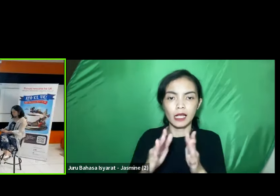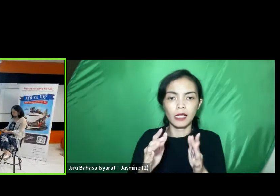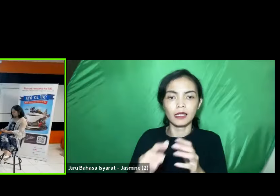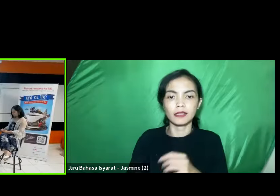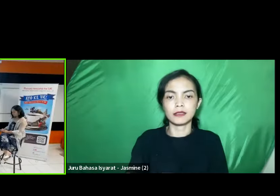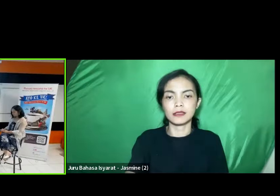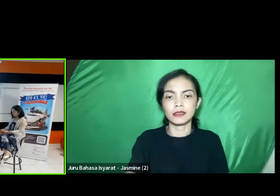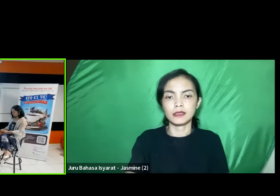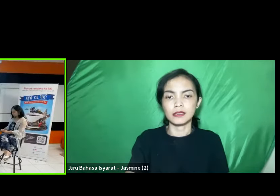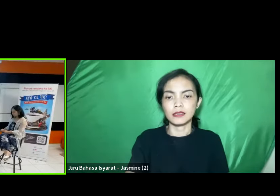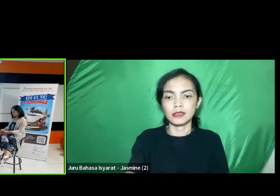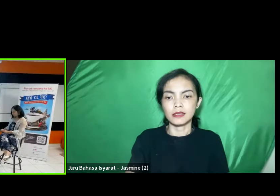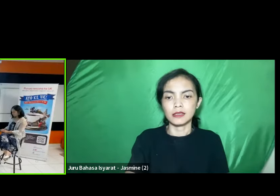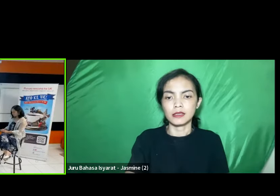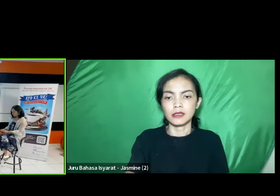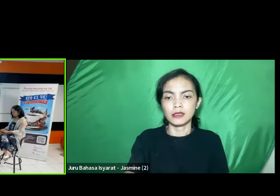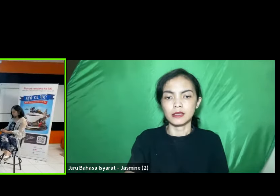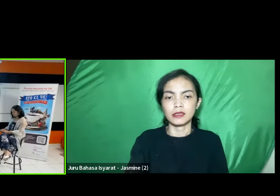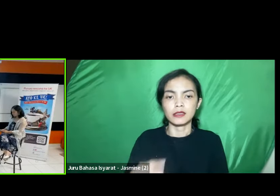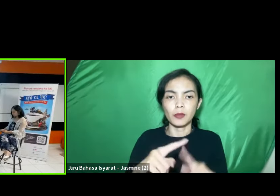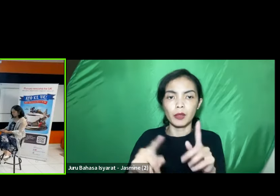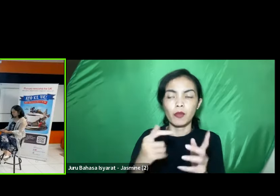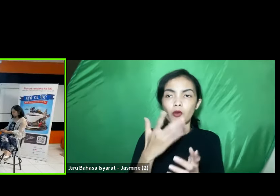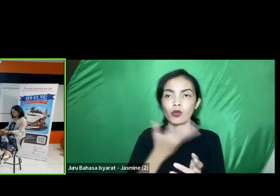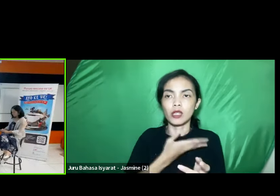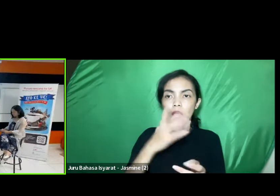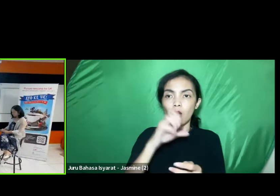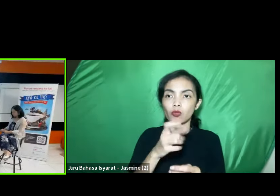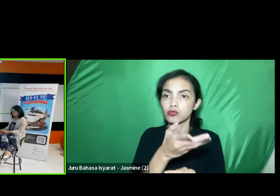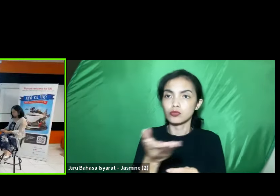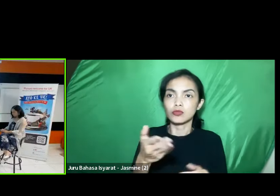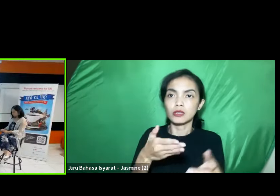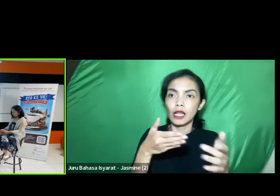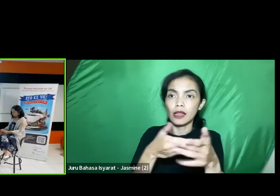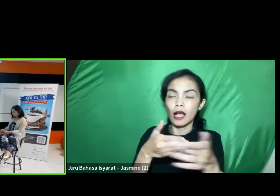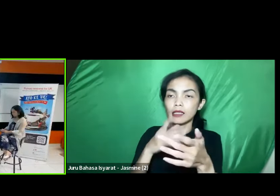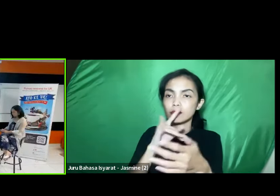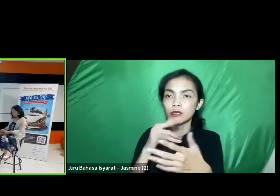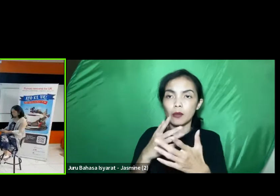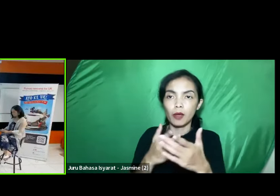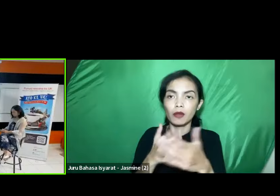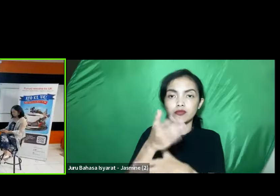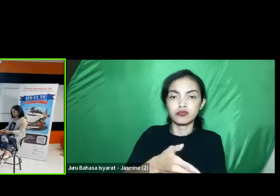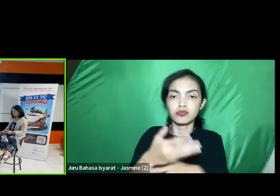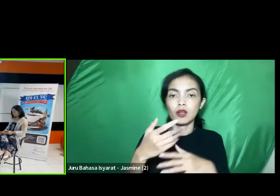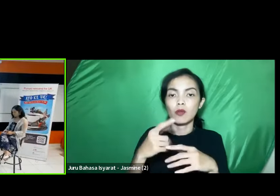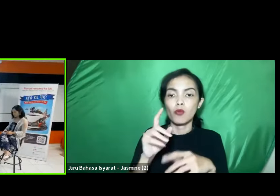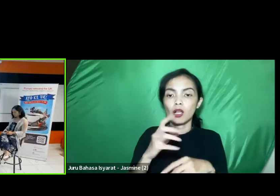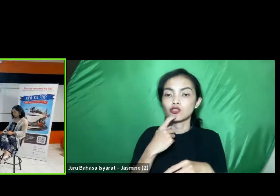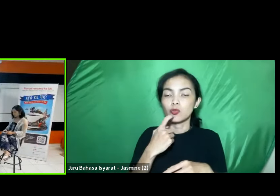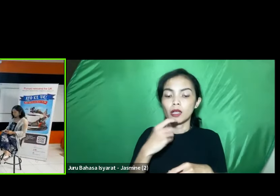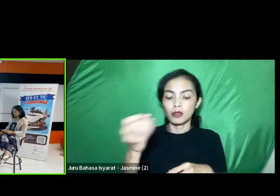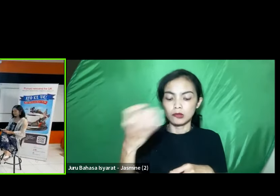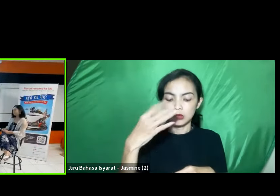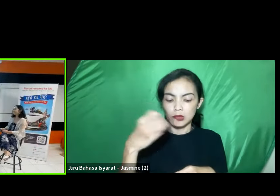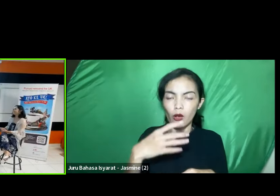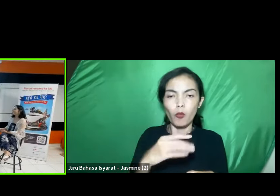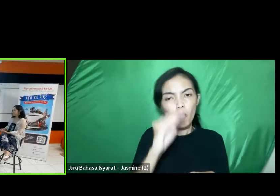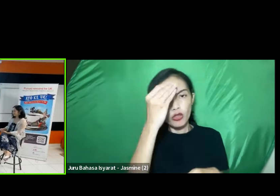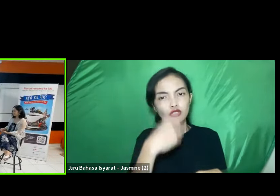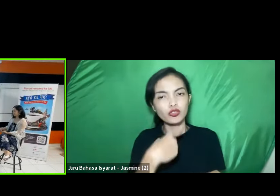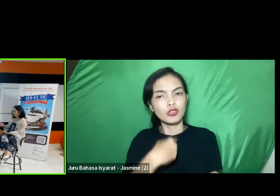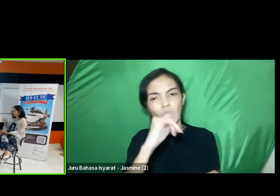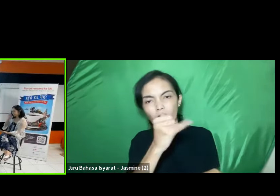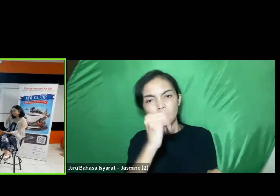kita mau tahunya tentang kayak How you overcome that challenges gitu loh bukan tentang kayak you try to convince us gitu bukan